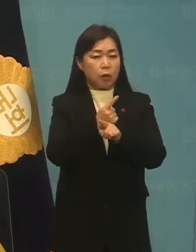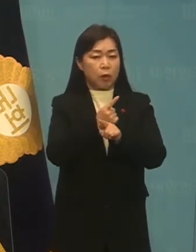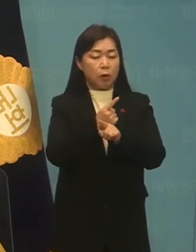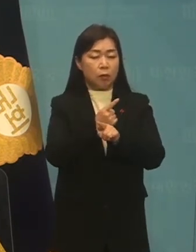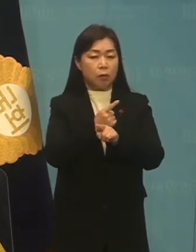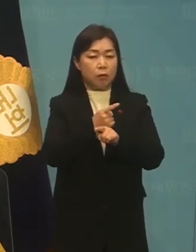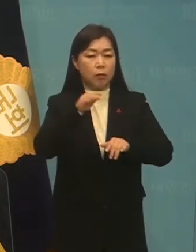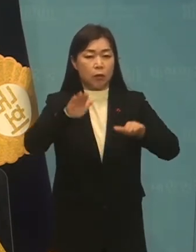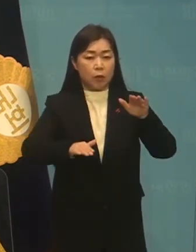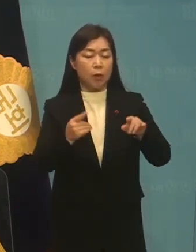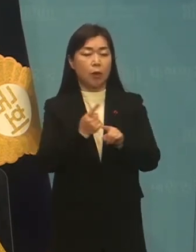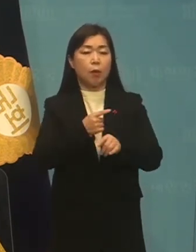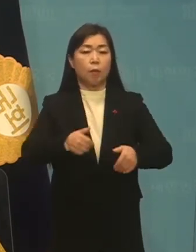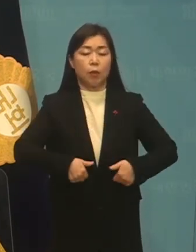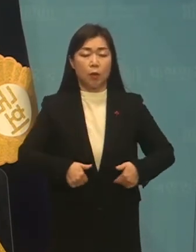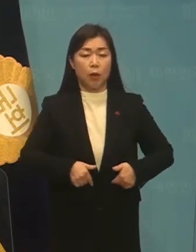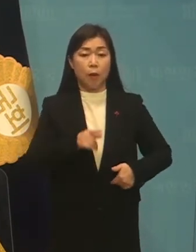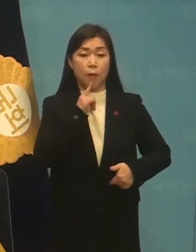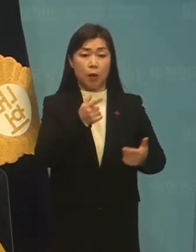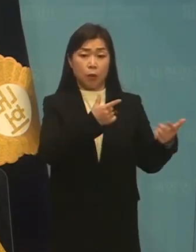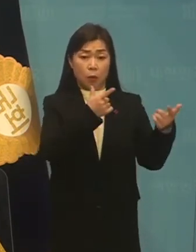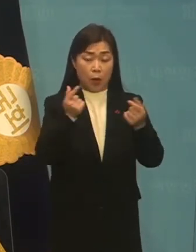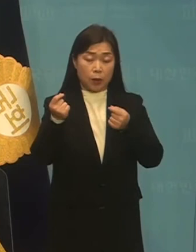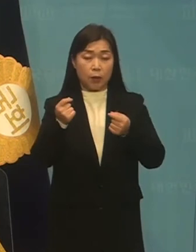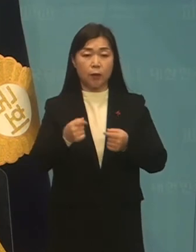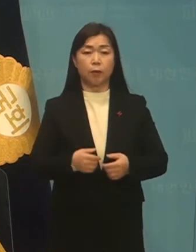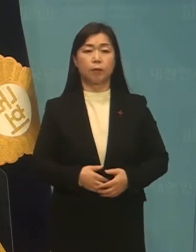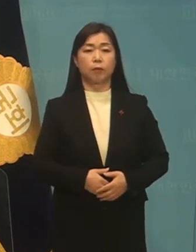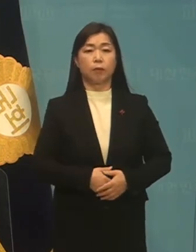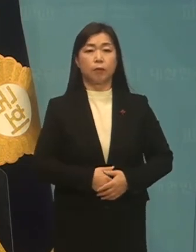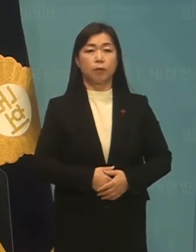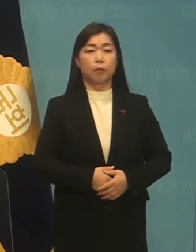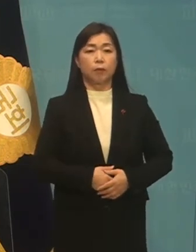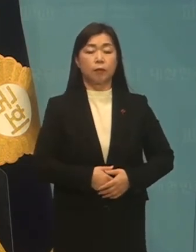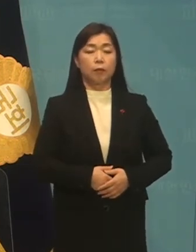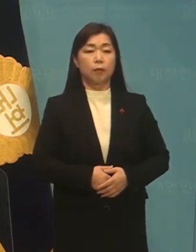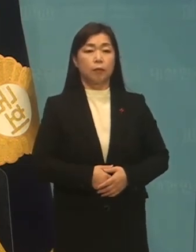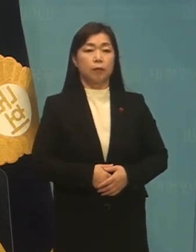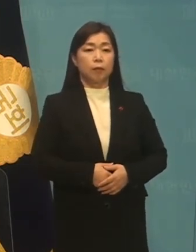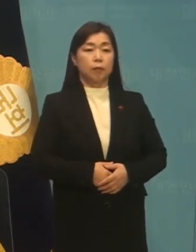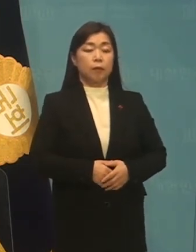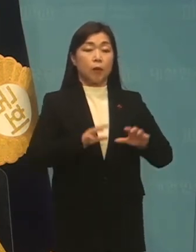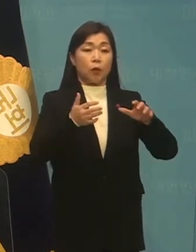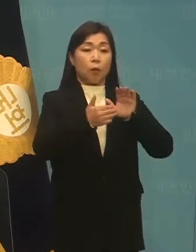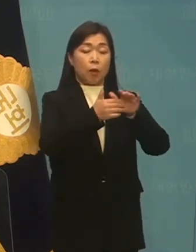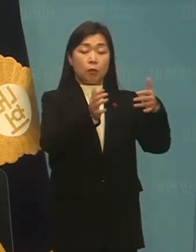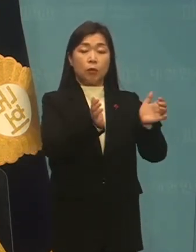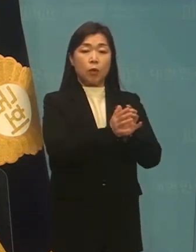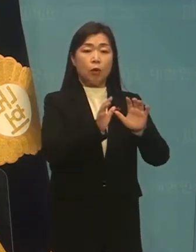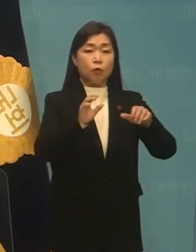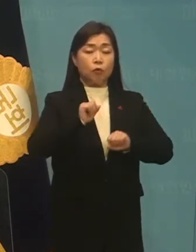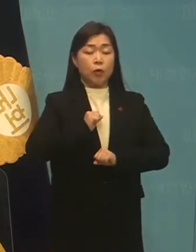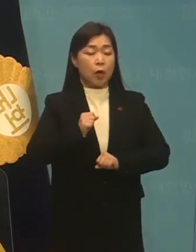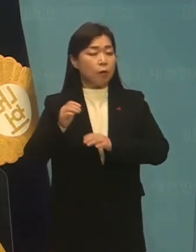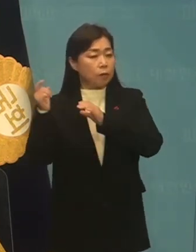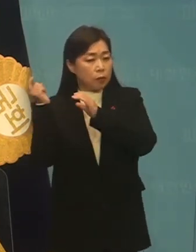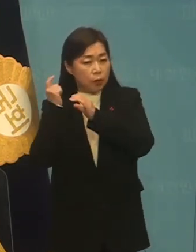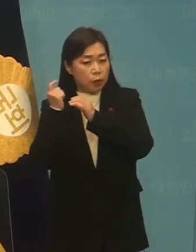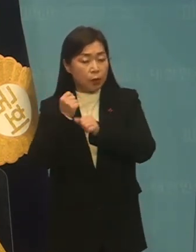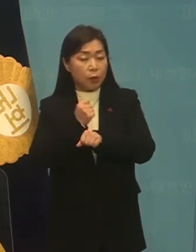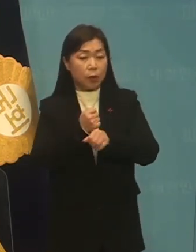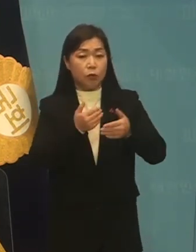적용에 개선이 필요하다는 목소리가 높았다고 합니다. 국방부가 군인의 목소리에 귀를